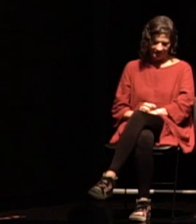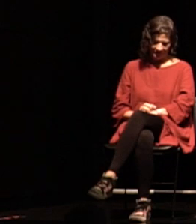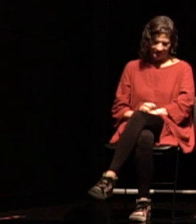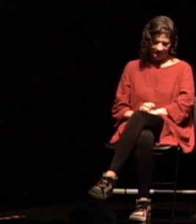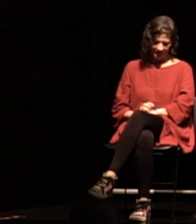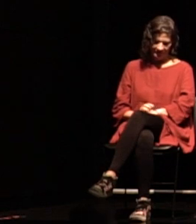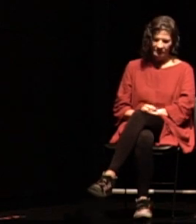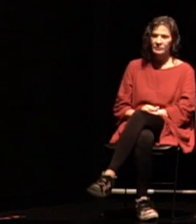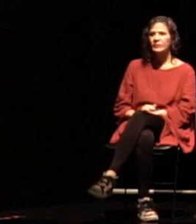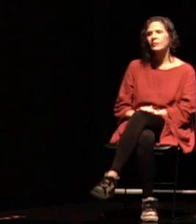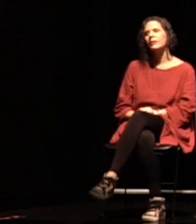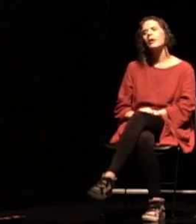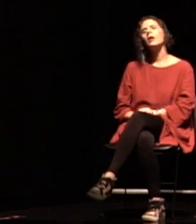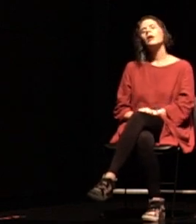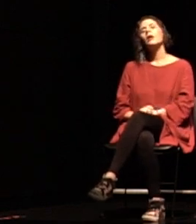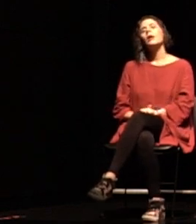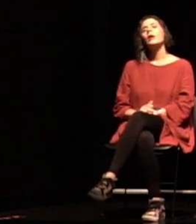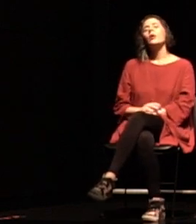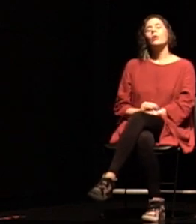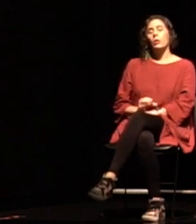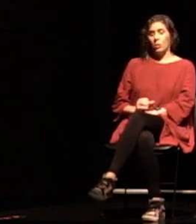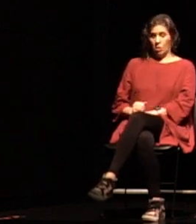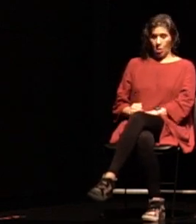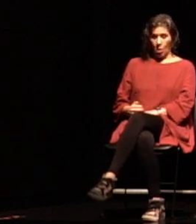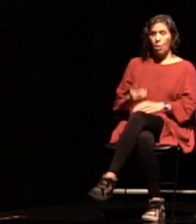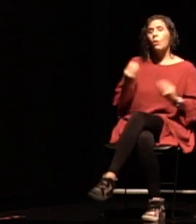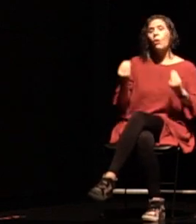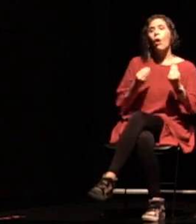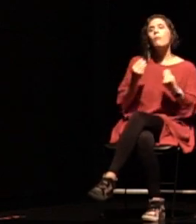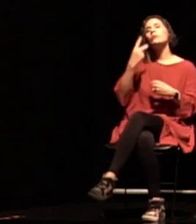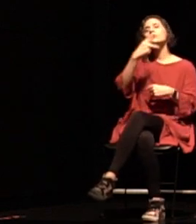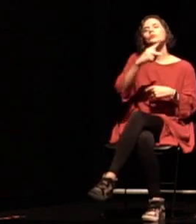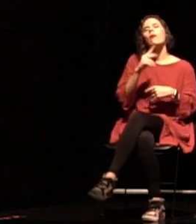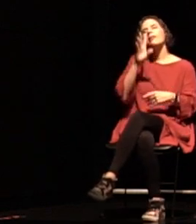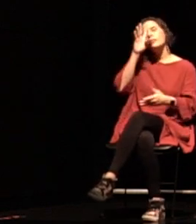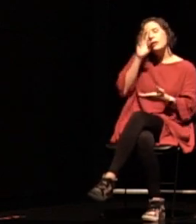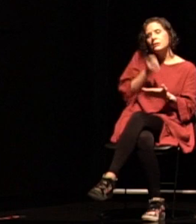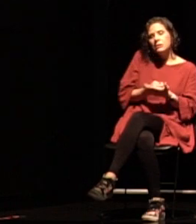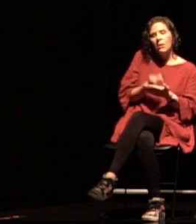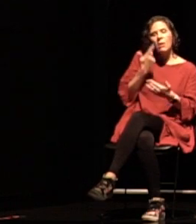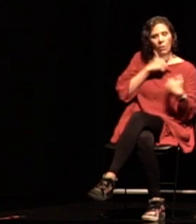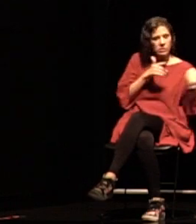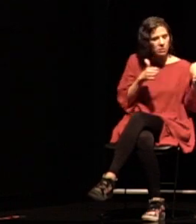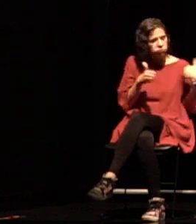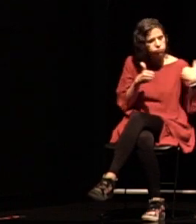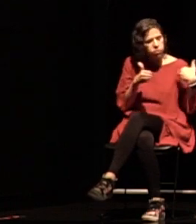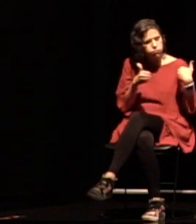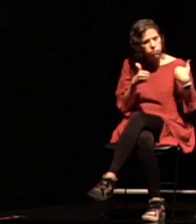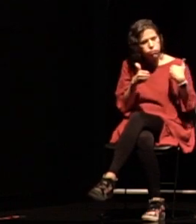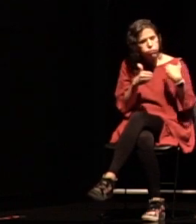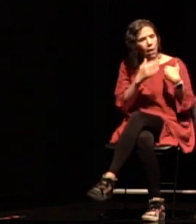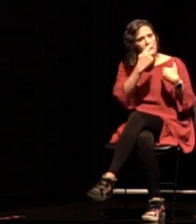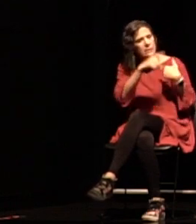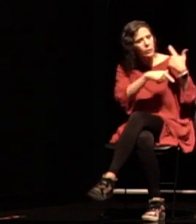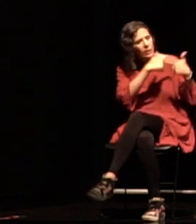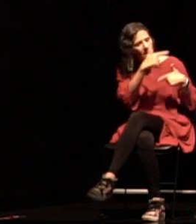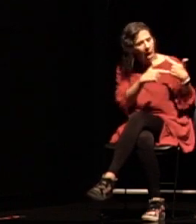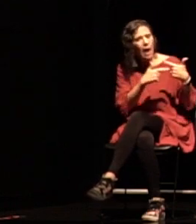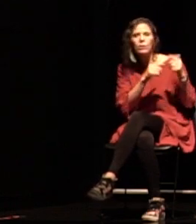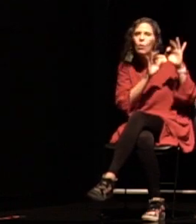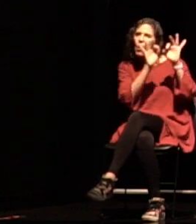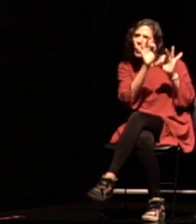que foram tomadas essas decisões que vão construir o seu trabalho e definir o seu